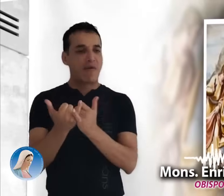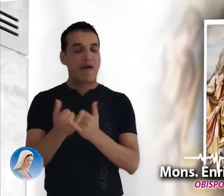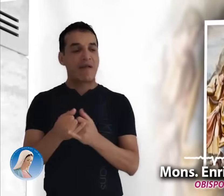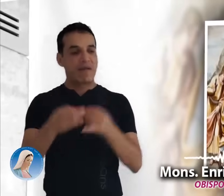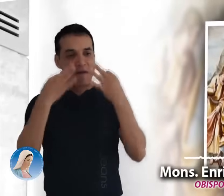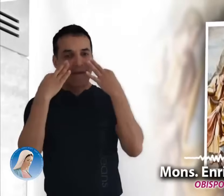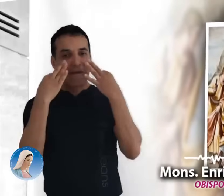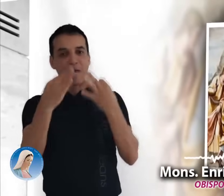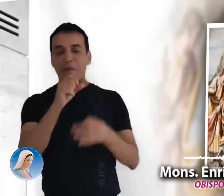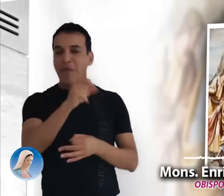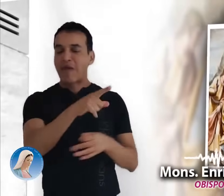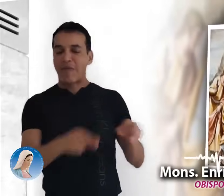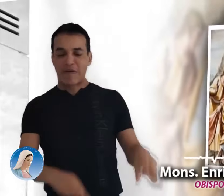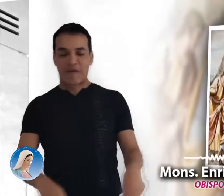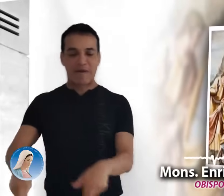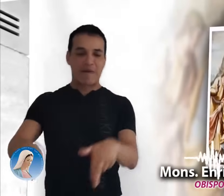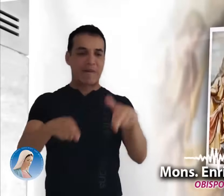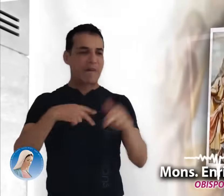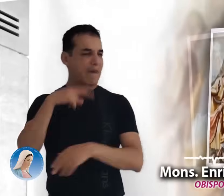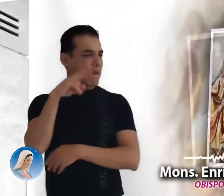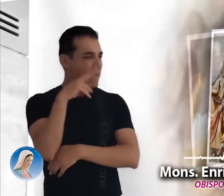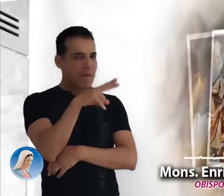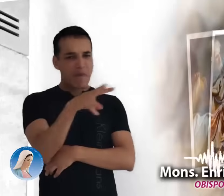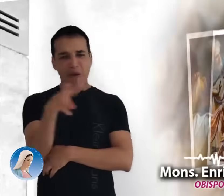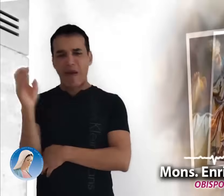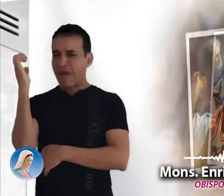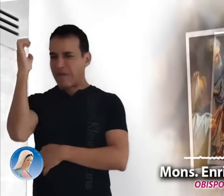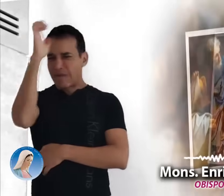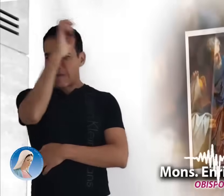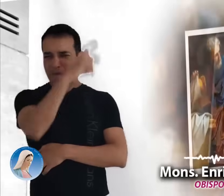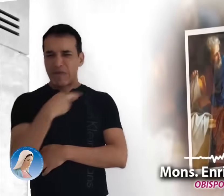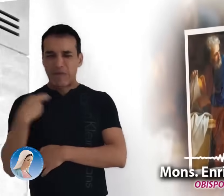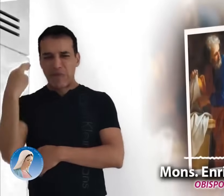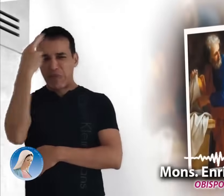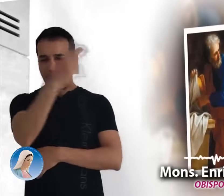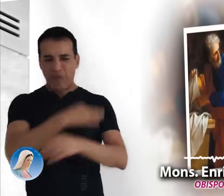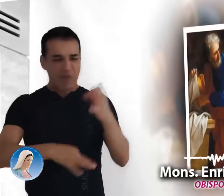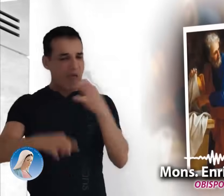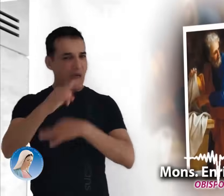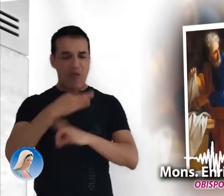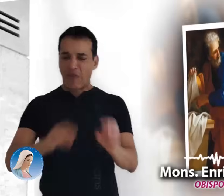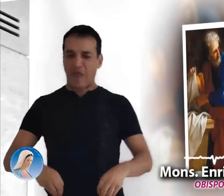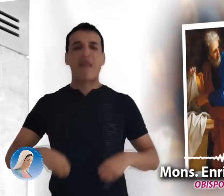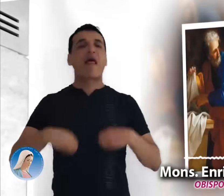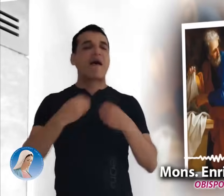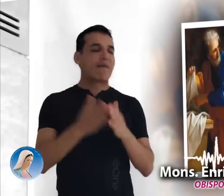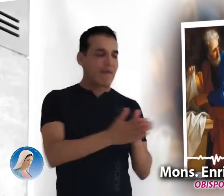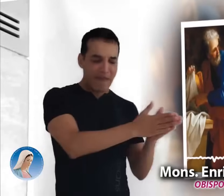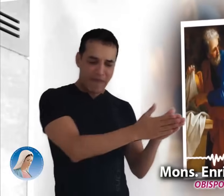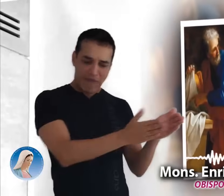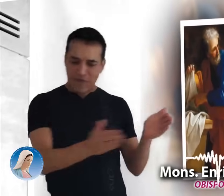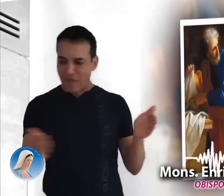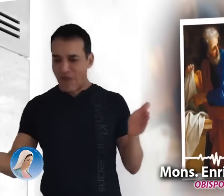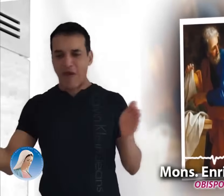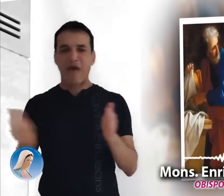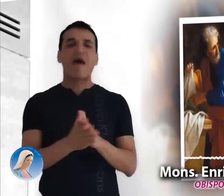examina todos los pasajes de la vida. Este Jesús tan cercano que comparte todo lo humano de nosotros,